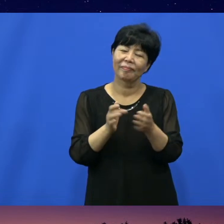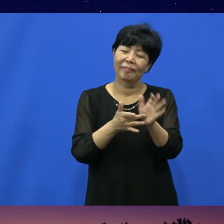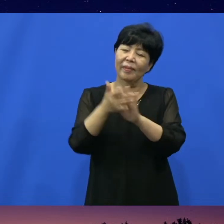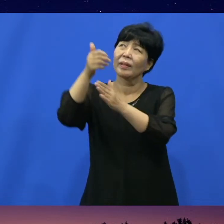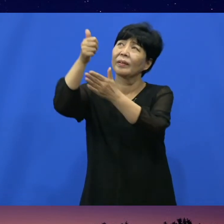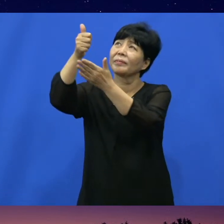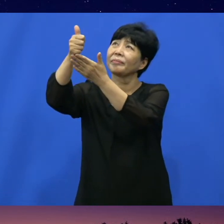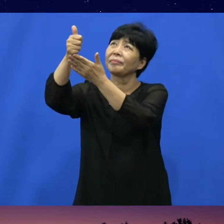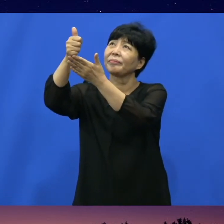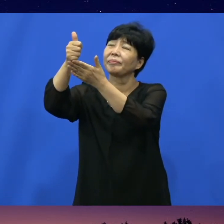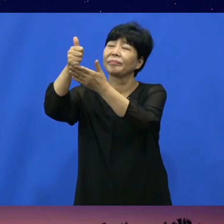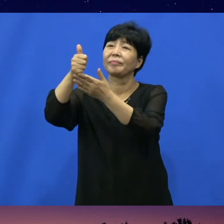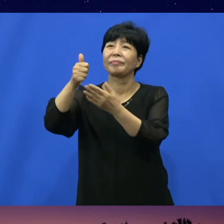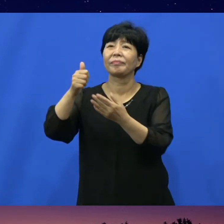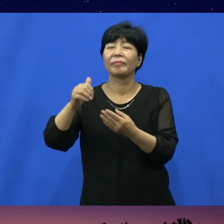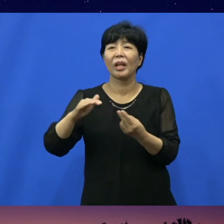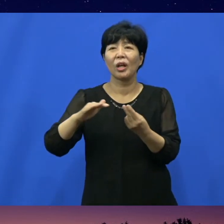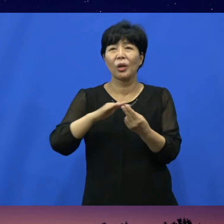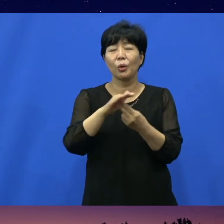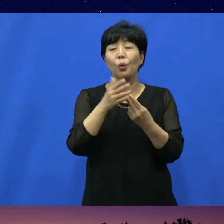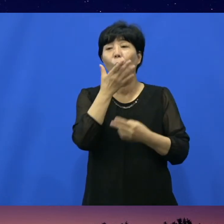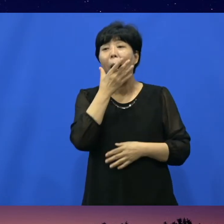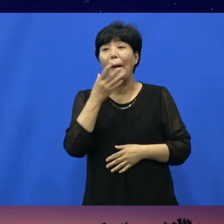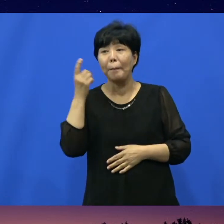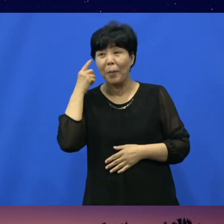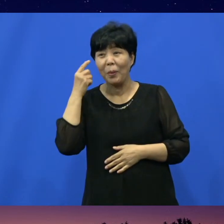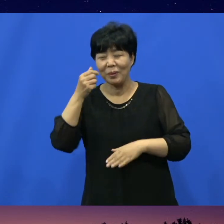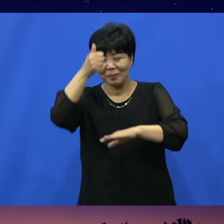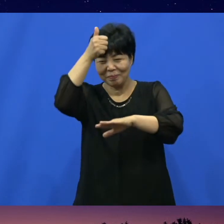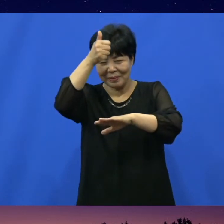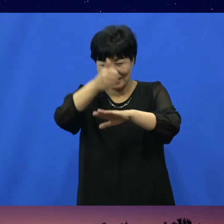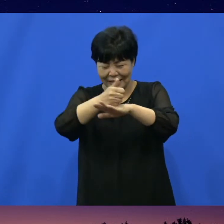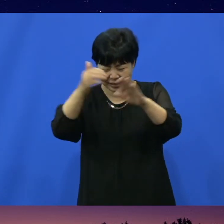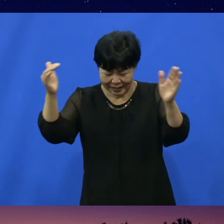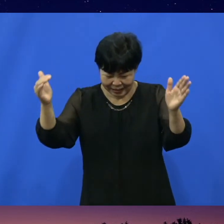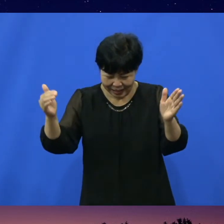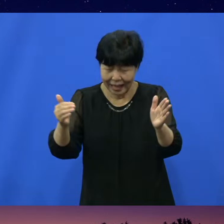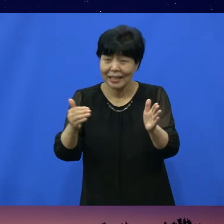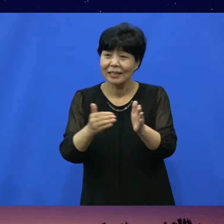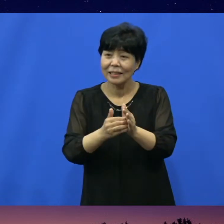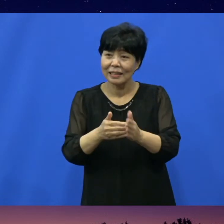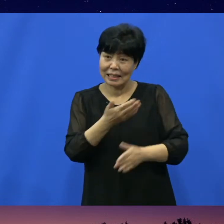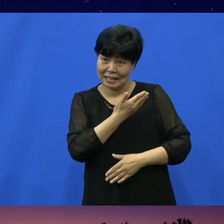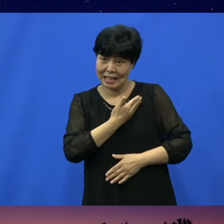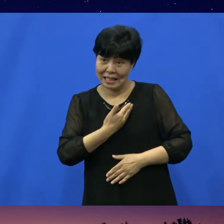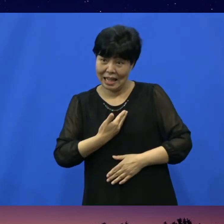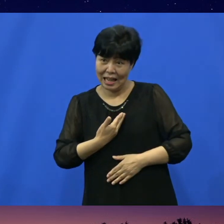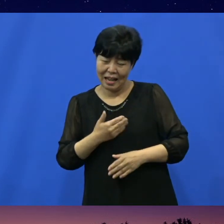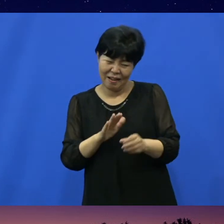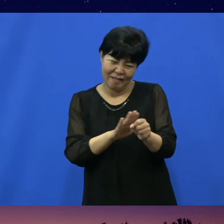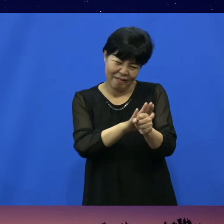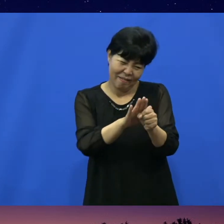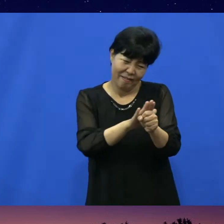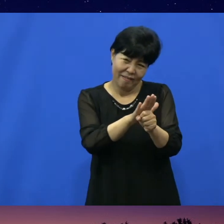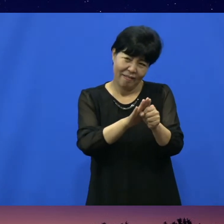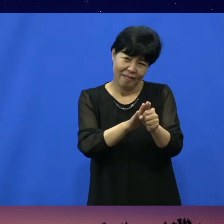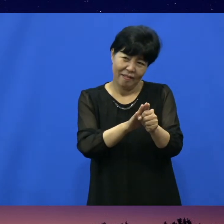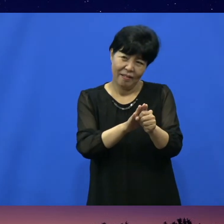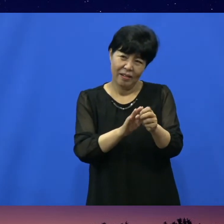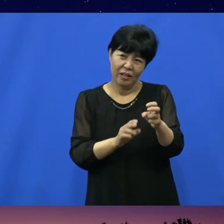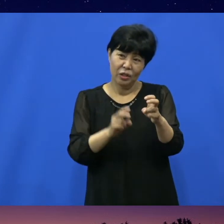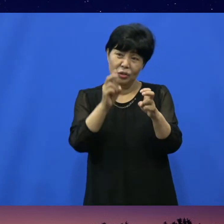예수님은요, 요한복음을 보면요, 끝까지 그를 사랑하셨다고 그랬어요. 하나님의 사랑은 준비되어 있어요.